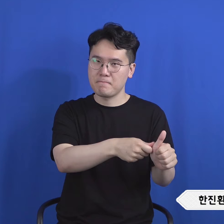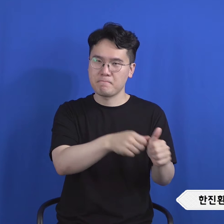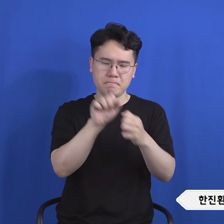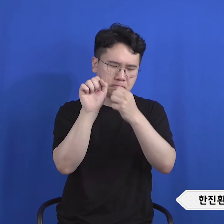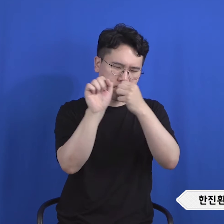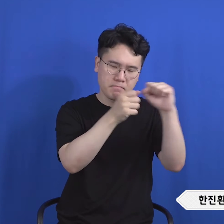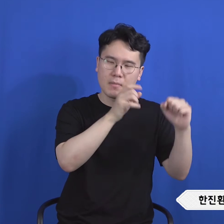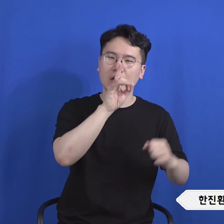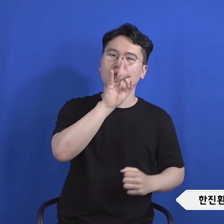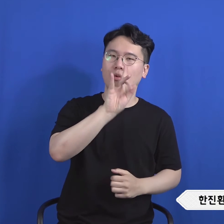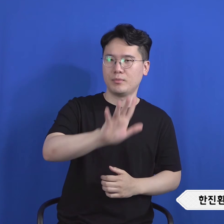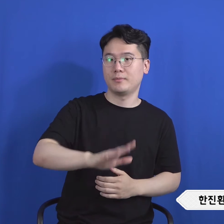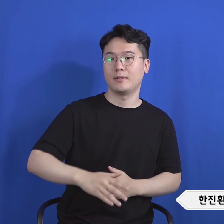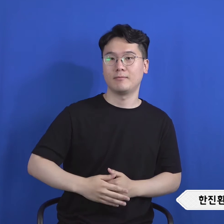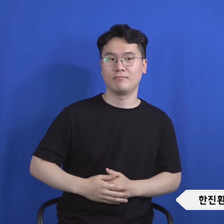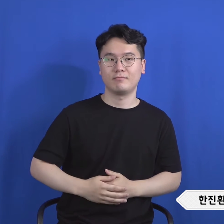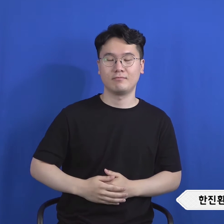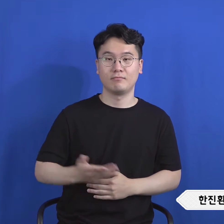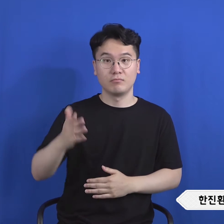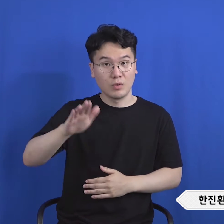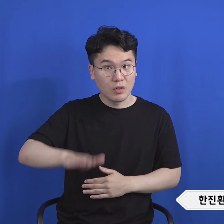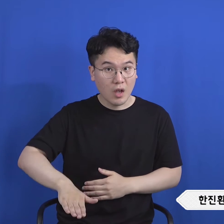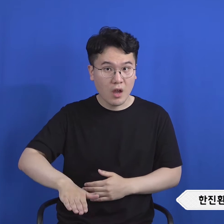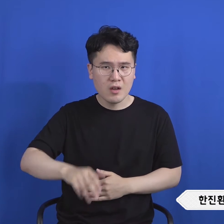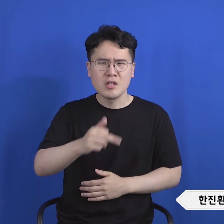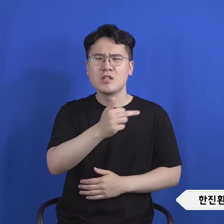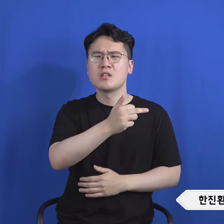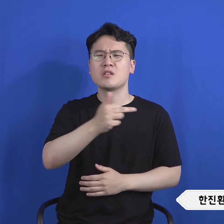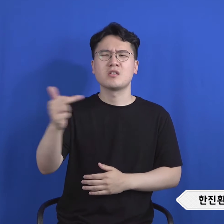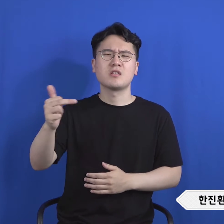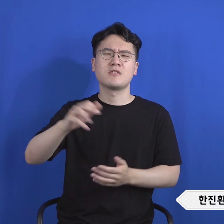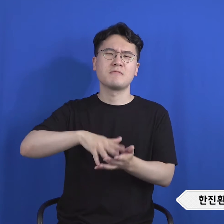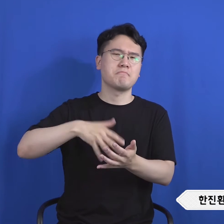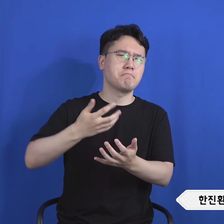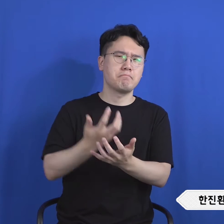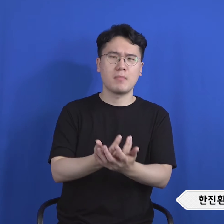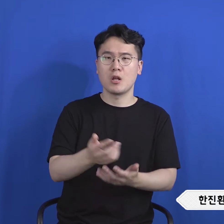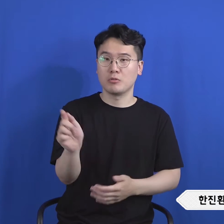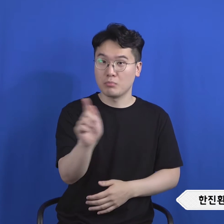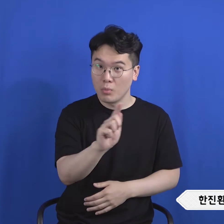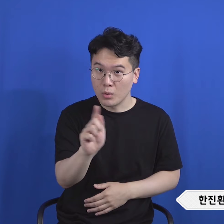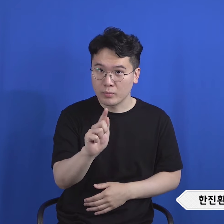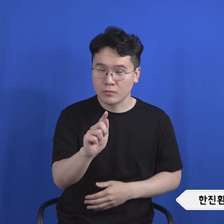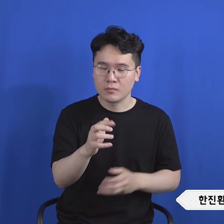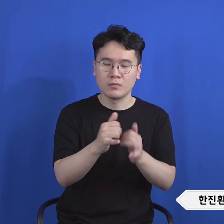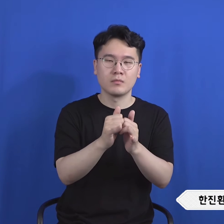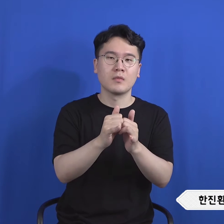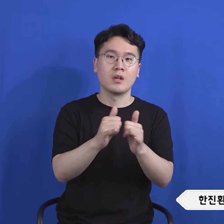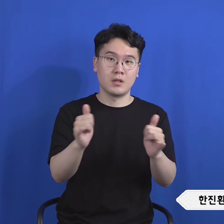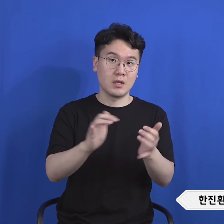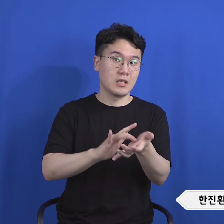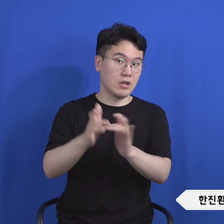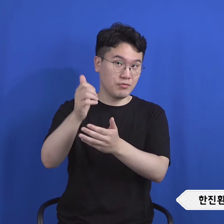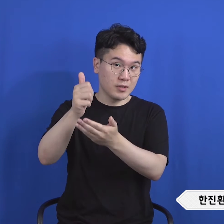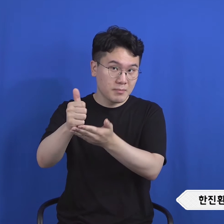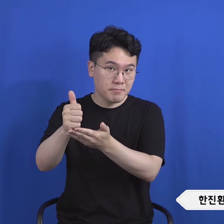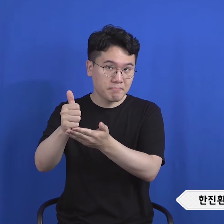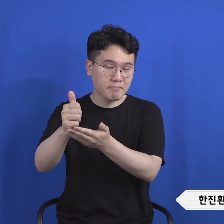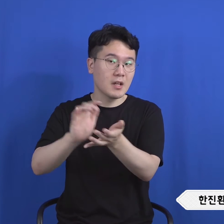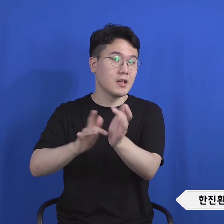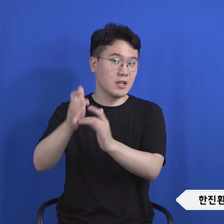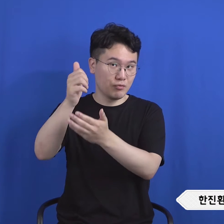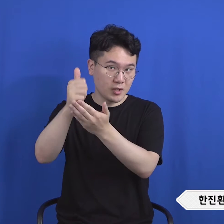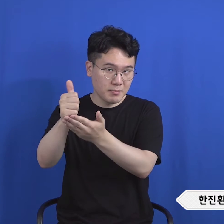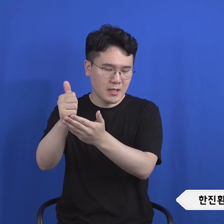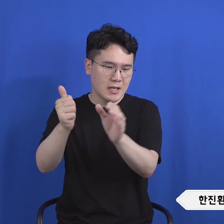존재가 되었습니다. 그런데 대반전이 일어났죠. 예수님이 십자가에서 우리가 받아야